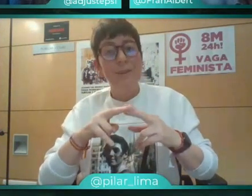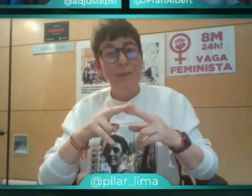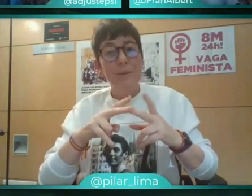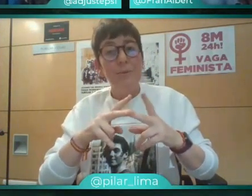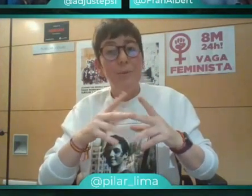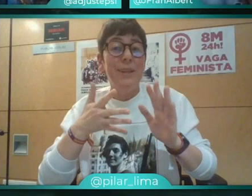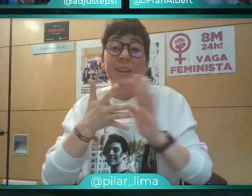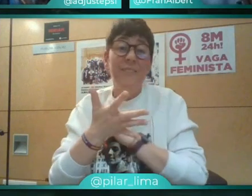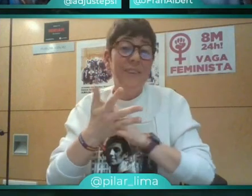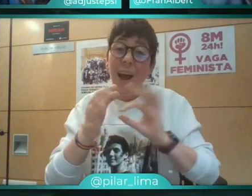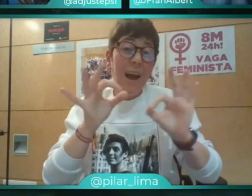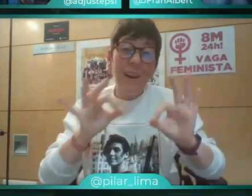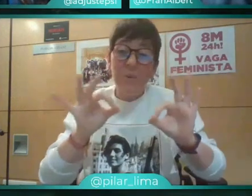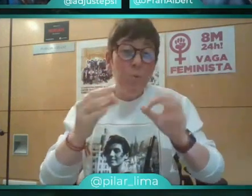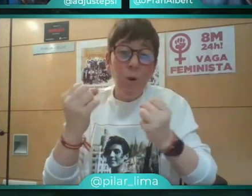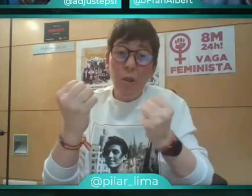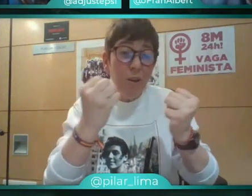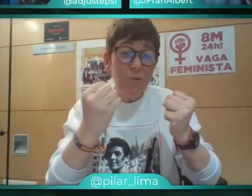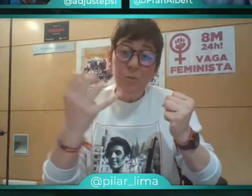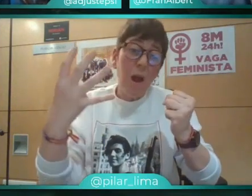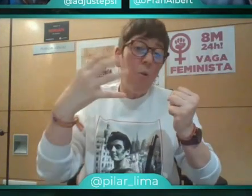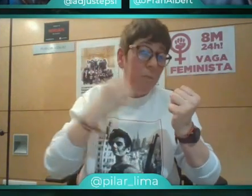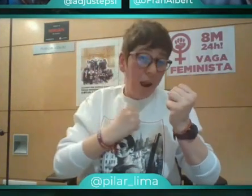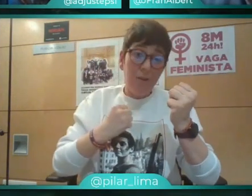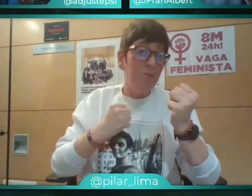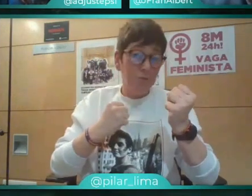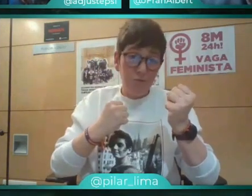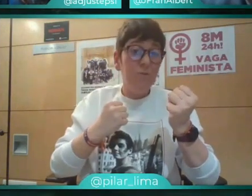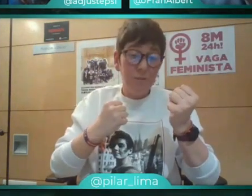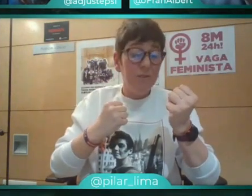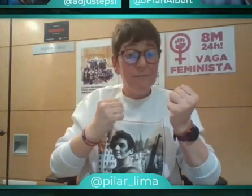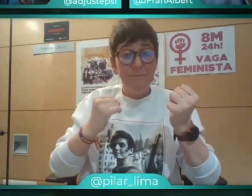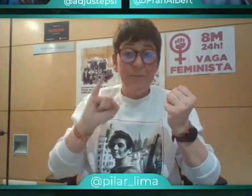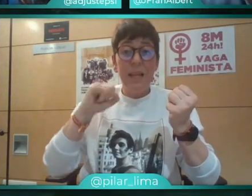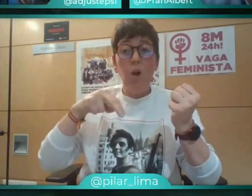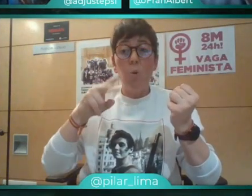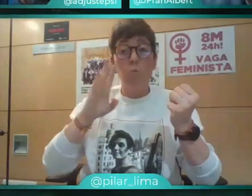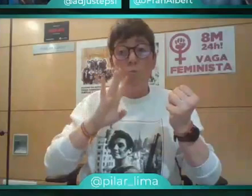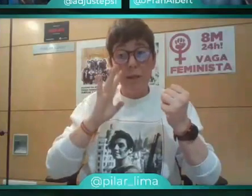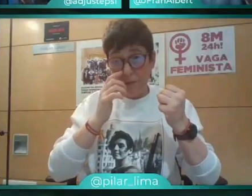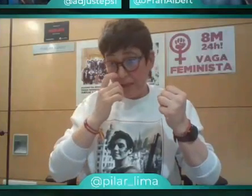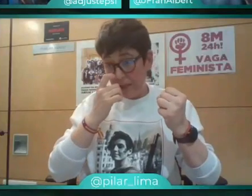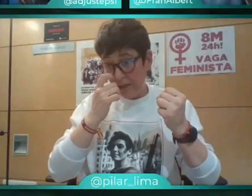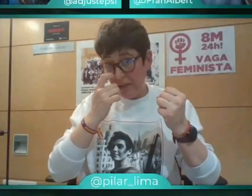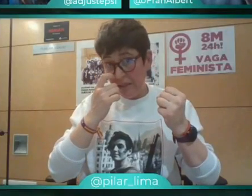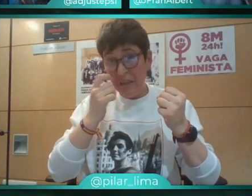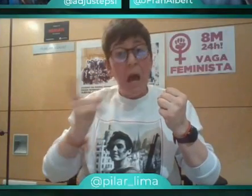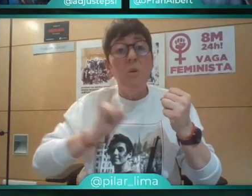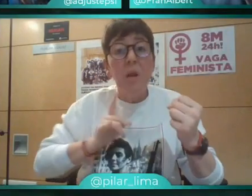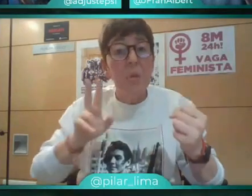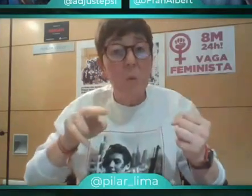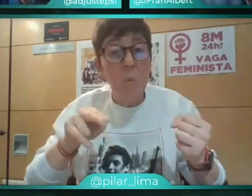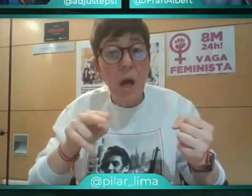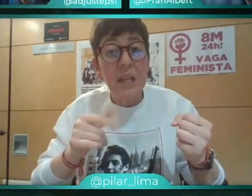estar en política estar en política Porque eso significa que bueno que los poderosos no van a comprarnos y